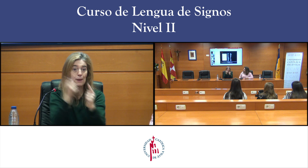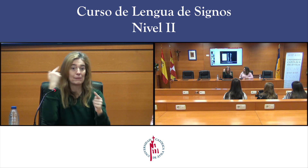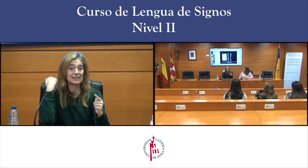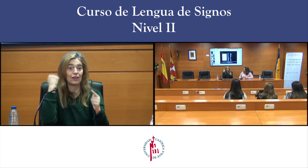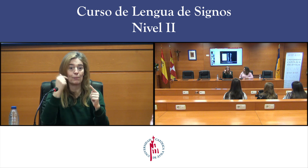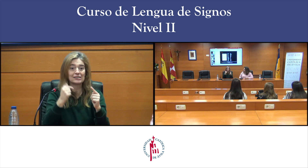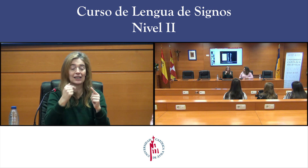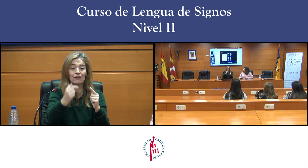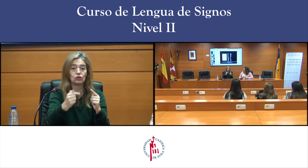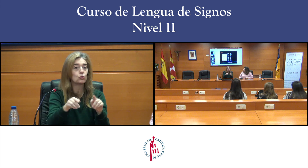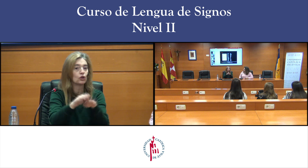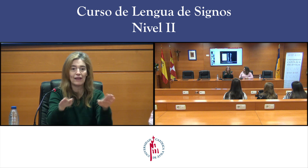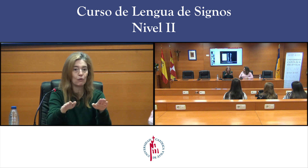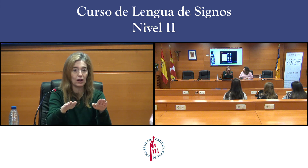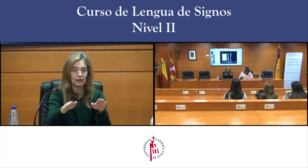pasado presente futuro